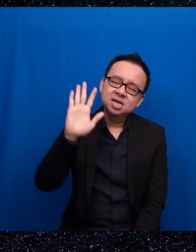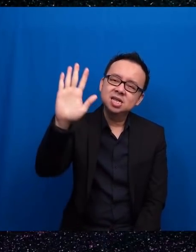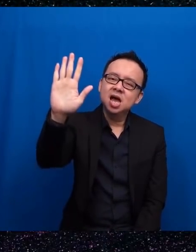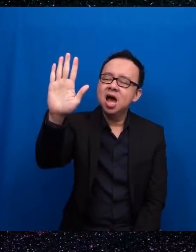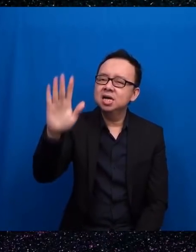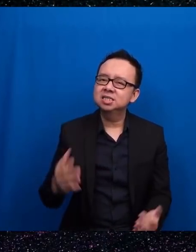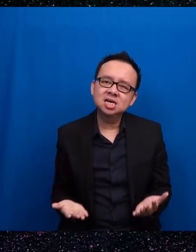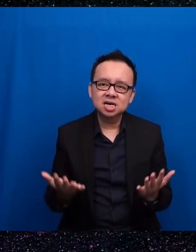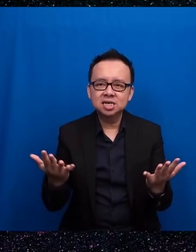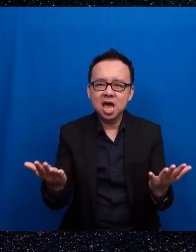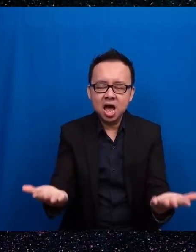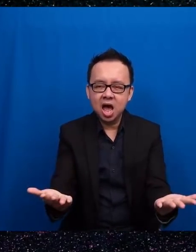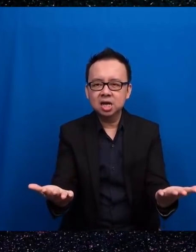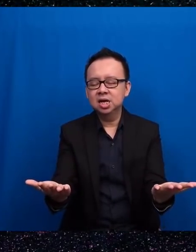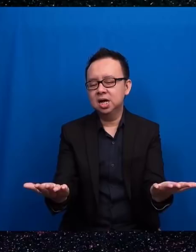yakin Dia